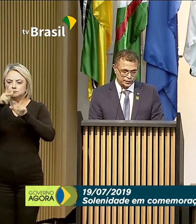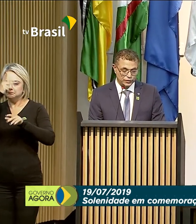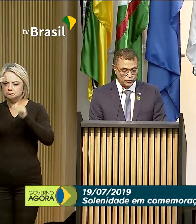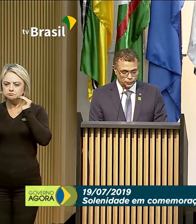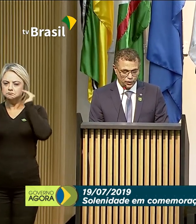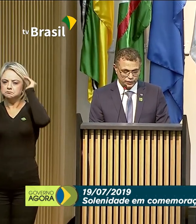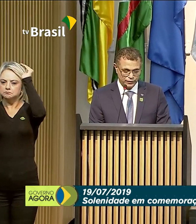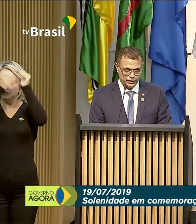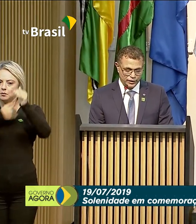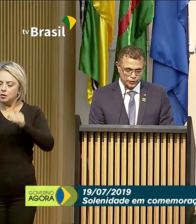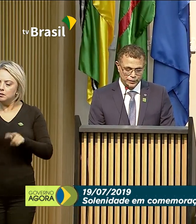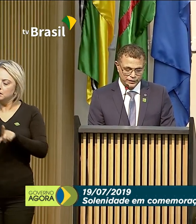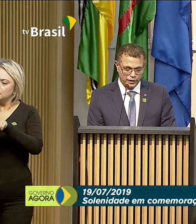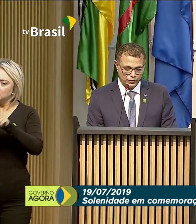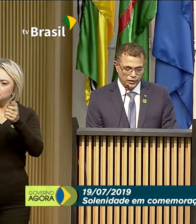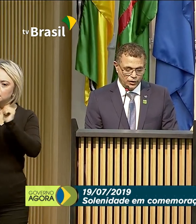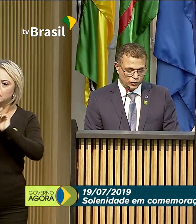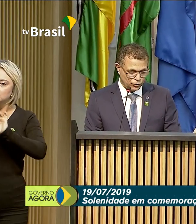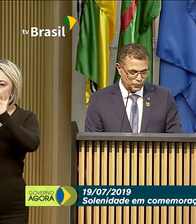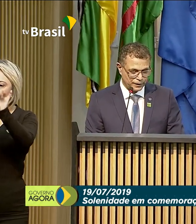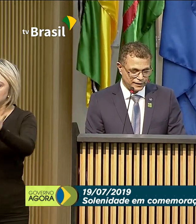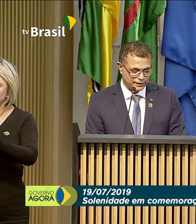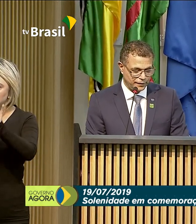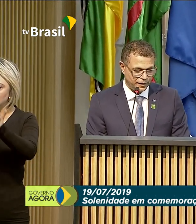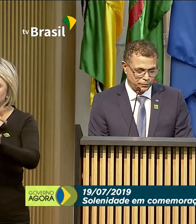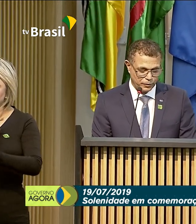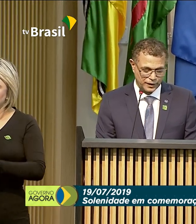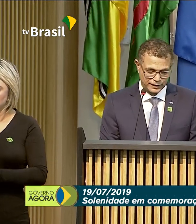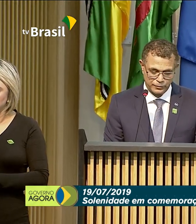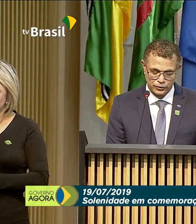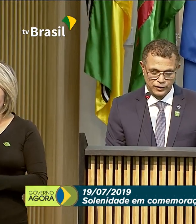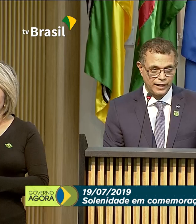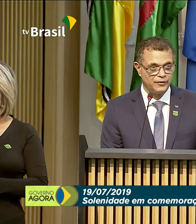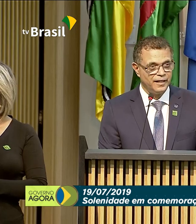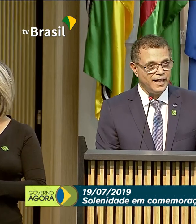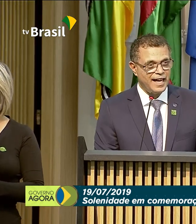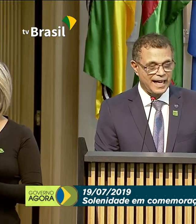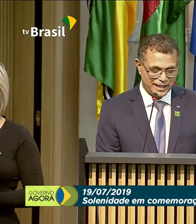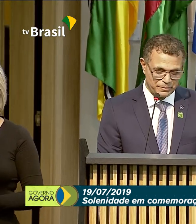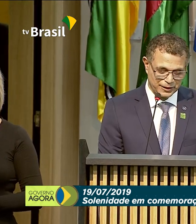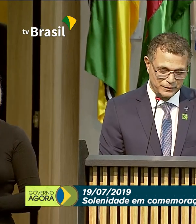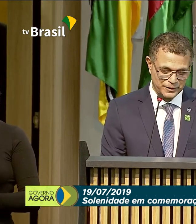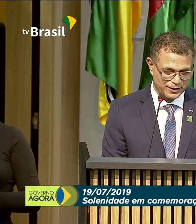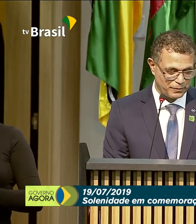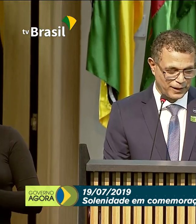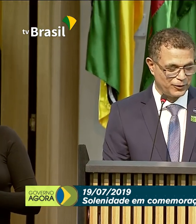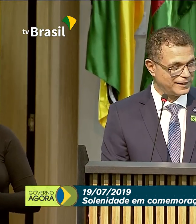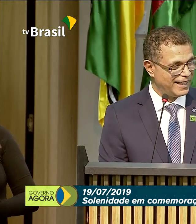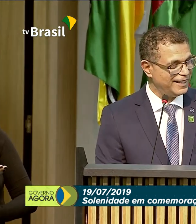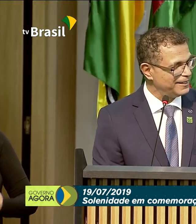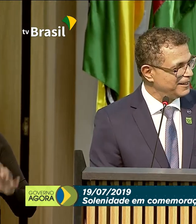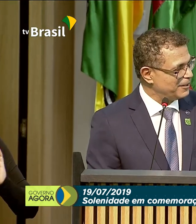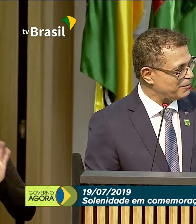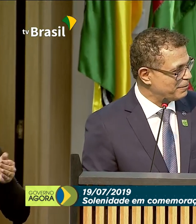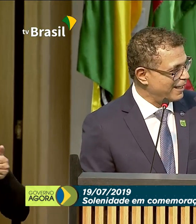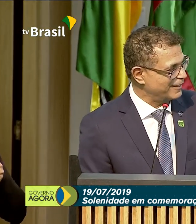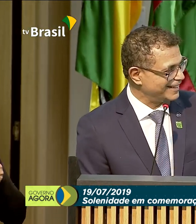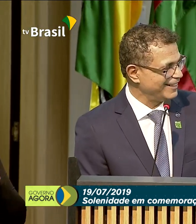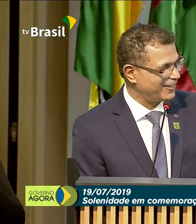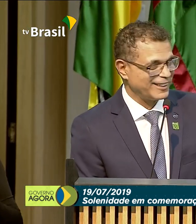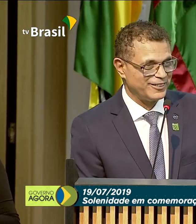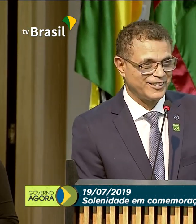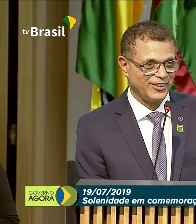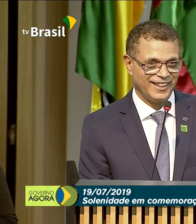autoridades públicas e do esporte, em especial o senhor presidente da República, Jair Bolsonaro, a quem peço permissão para contar uma